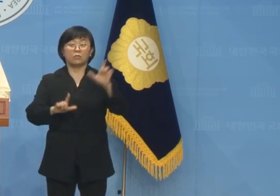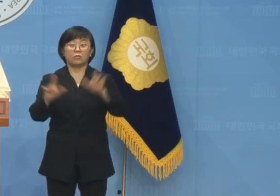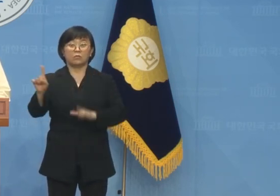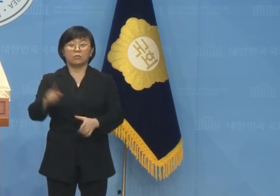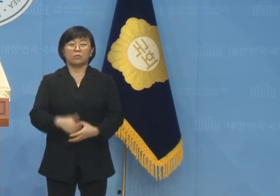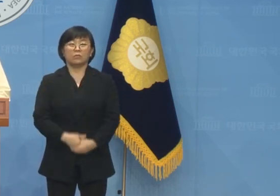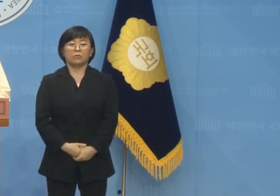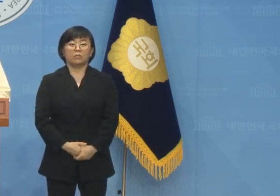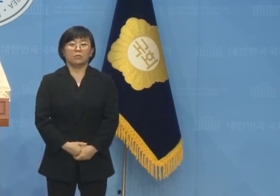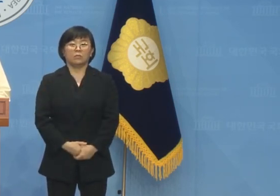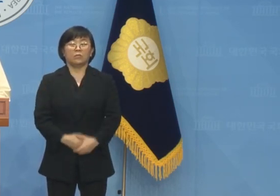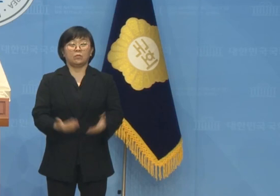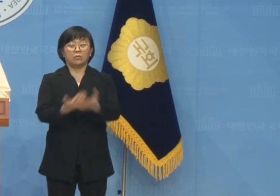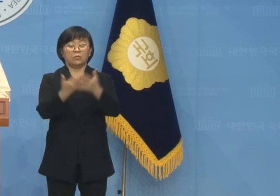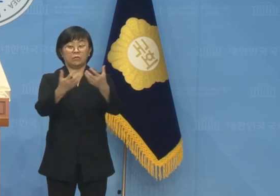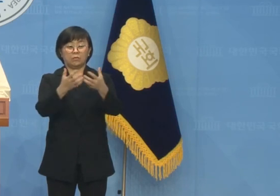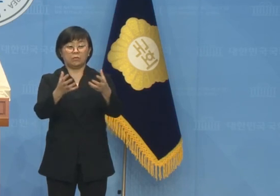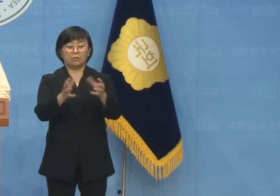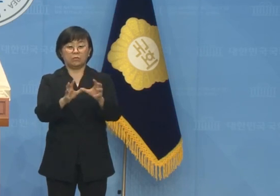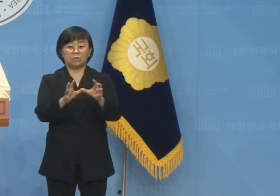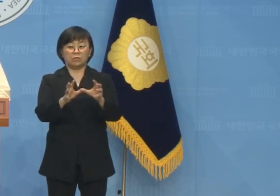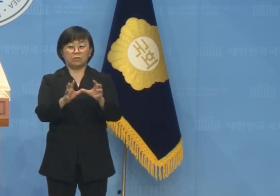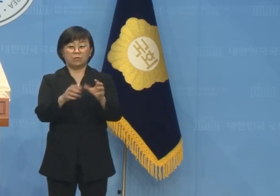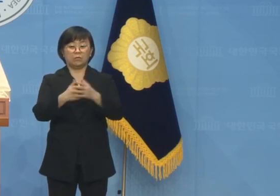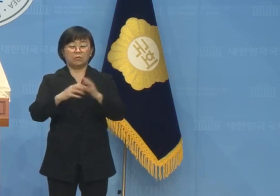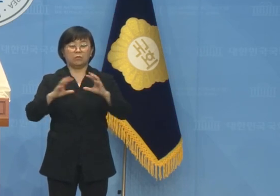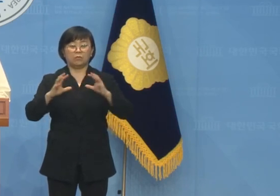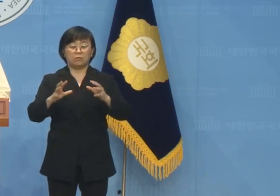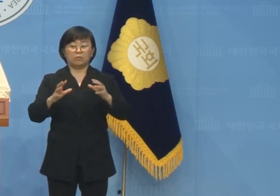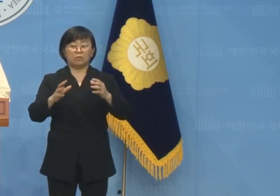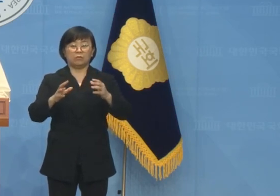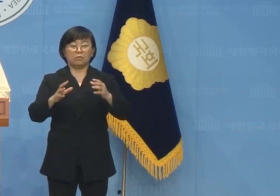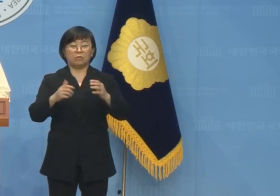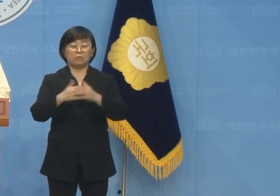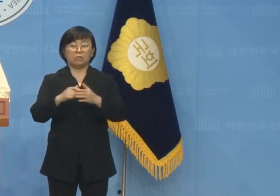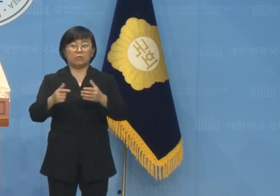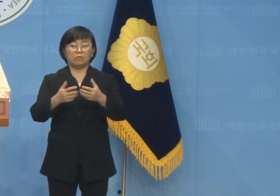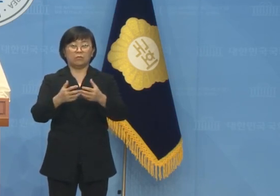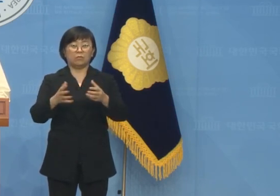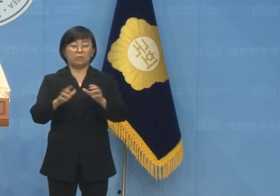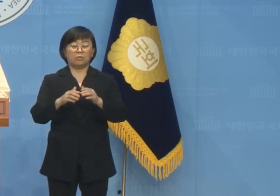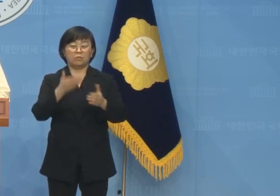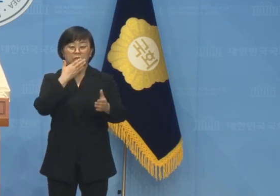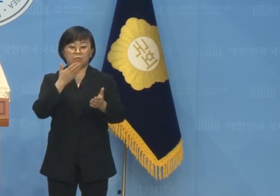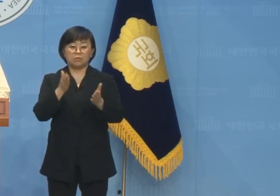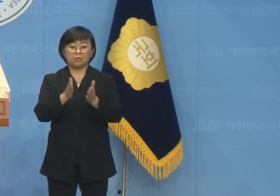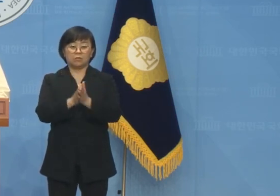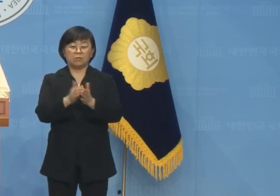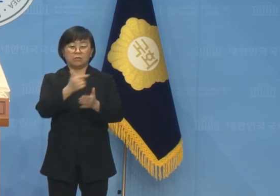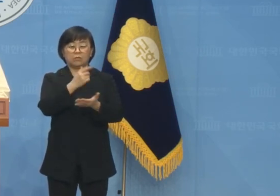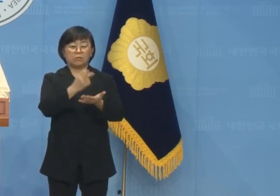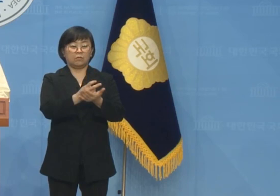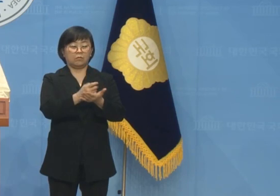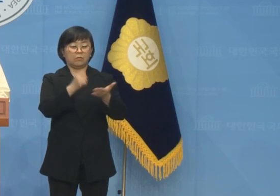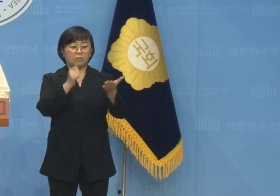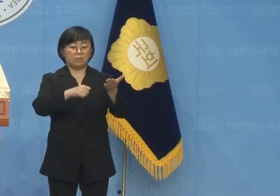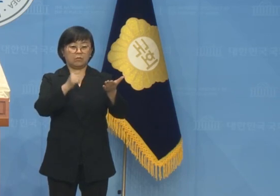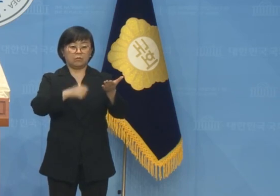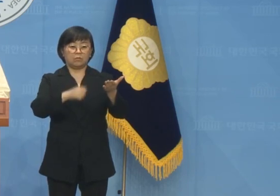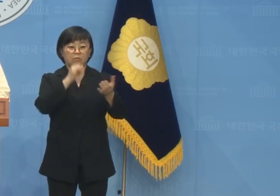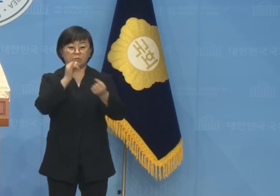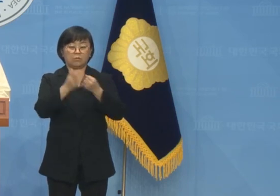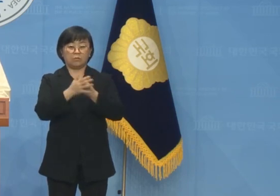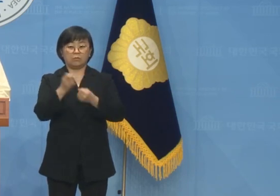것입니까 진보당은 국가 기관 시설 타격까지 모의해서 대법원에서 유죄 판결을